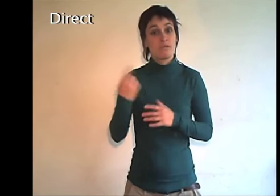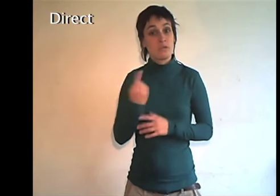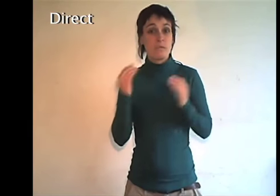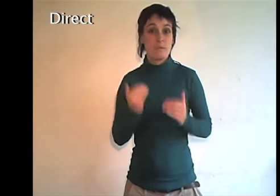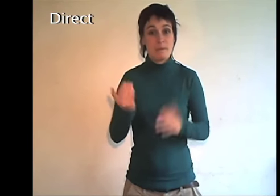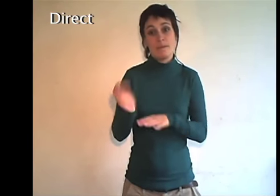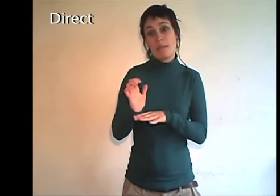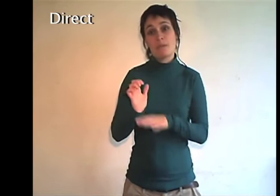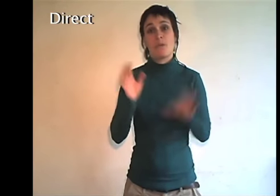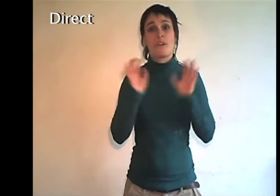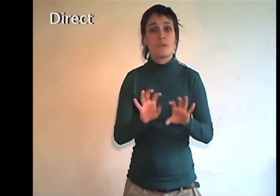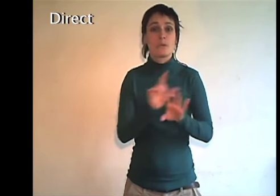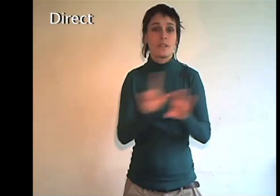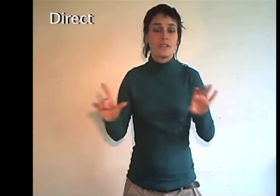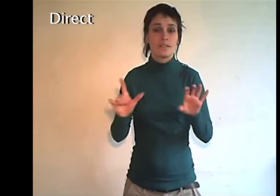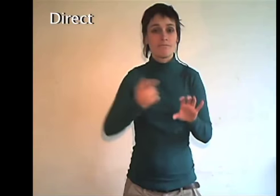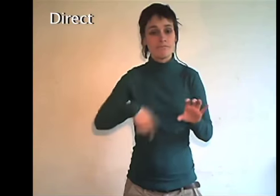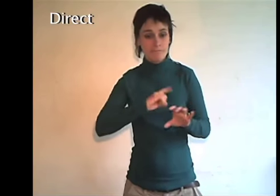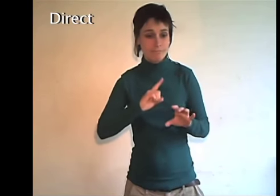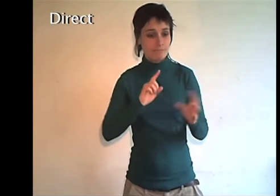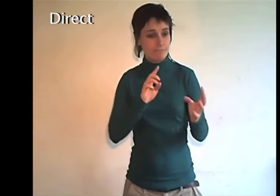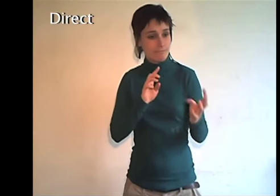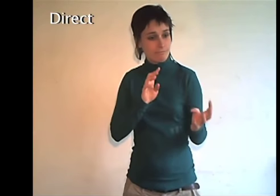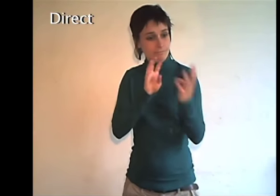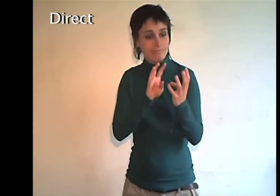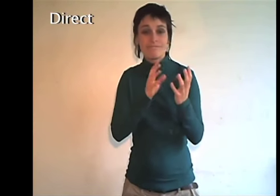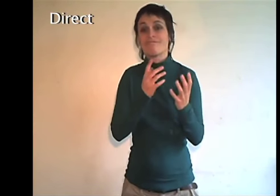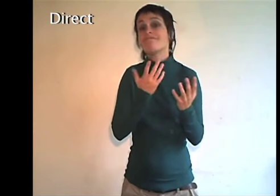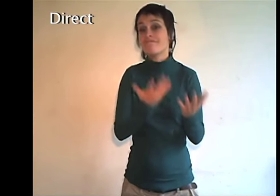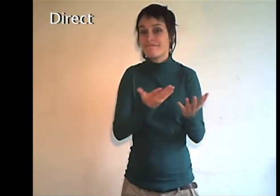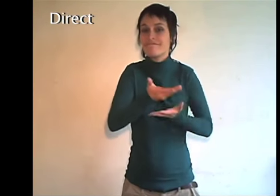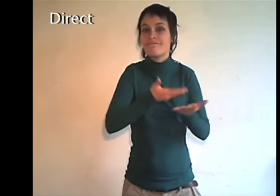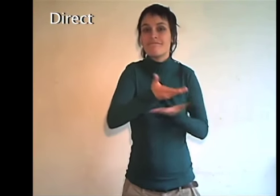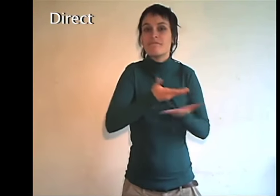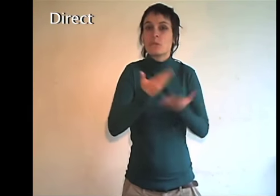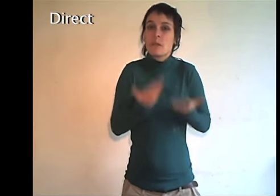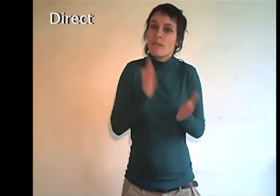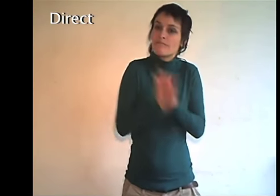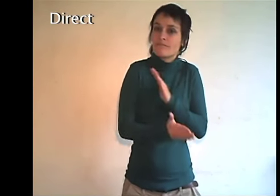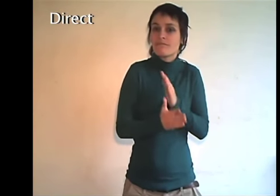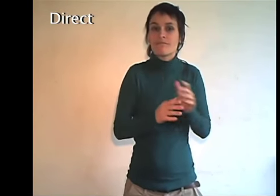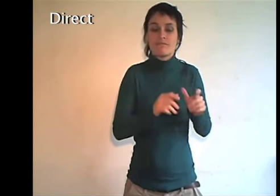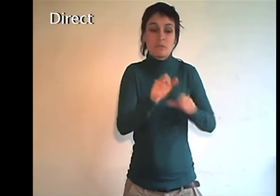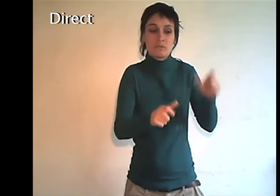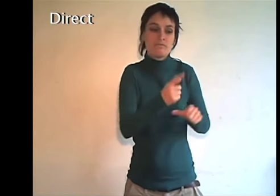Voilà, vous êtes toujours à l'écoute du Front du lundi sur Canal Sud. On retrouve nos amis d'OSS 2007. Alors, ce qu'on vient d'écouter, peut-être 2